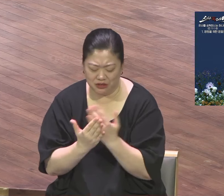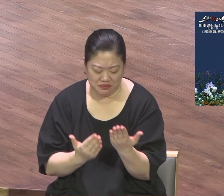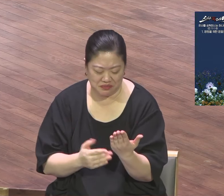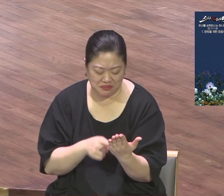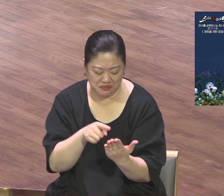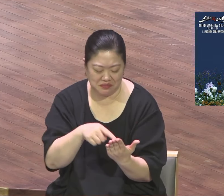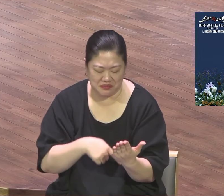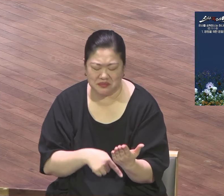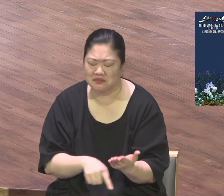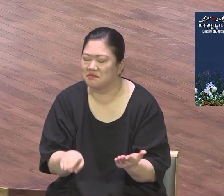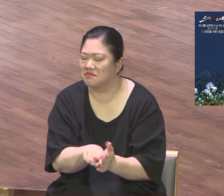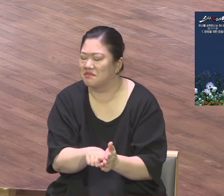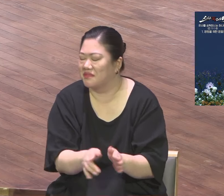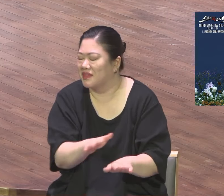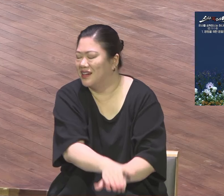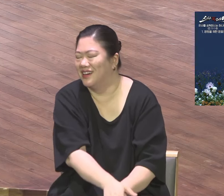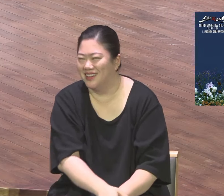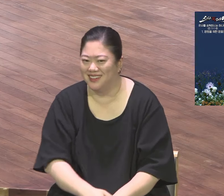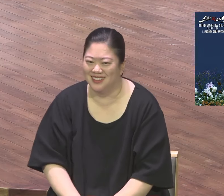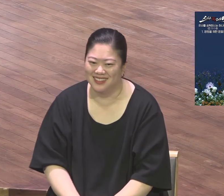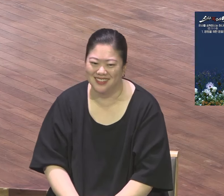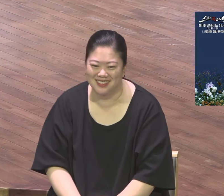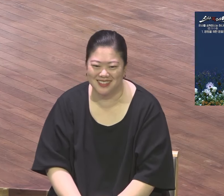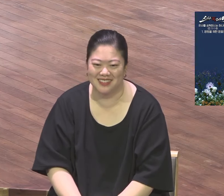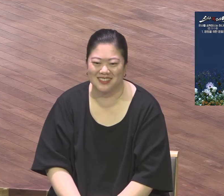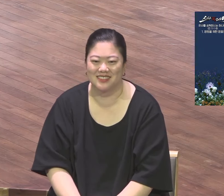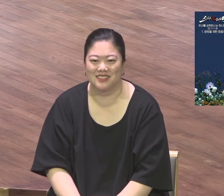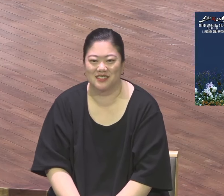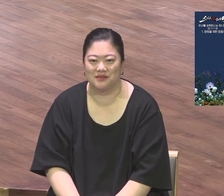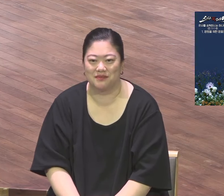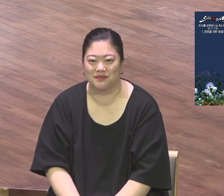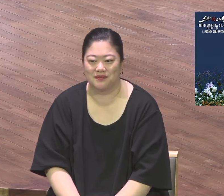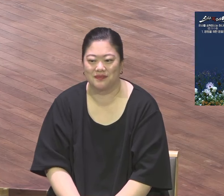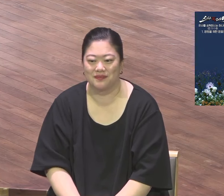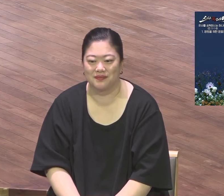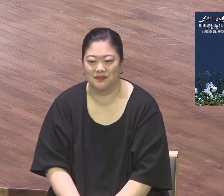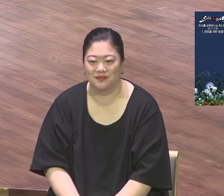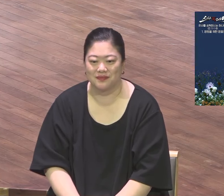여러분을 통해서 해답 얻은 자의 이 기쁨을